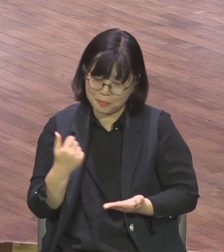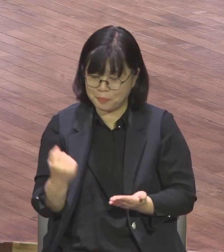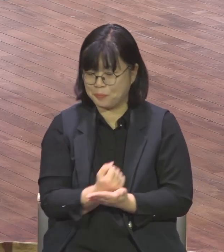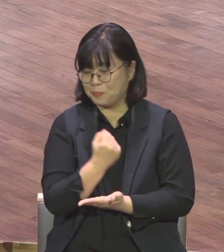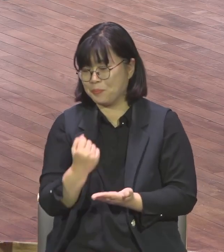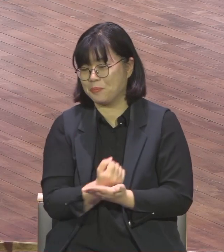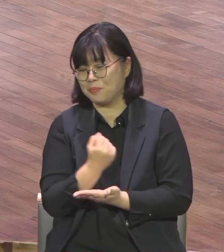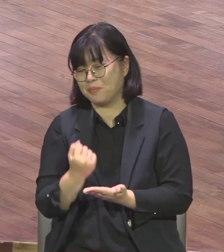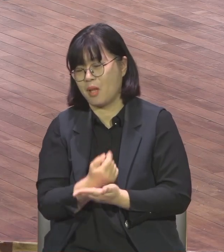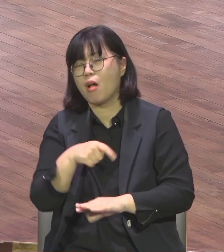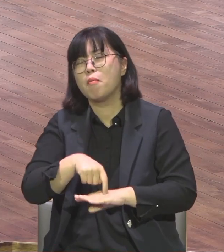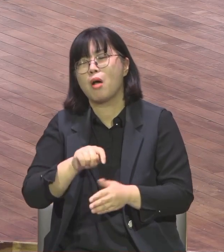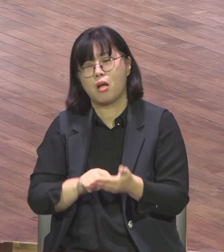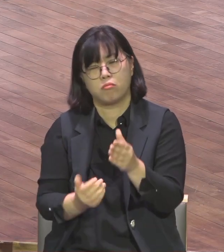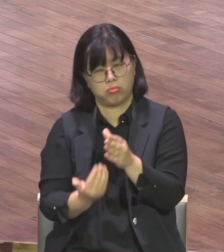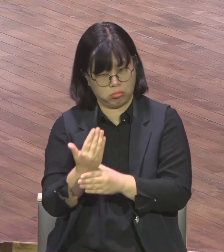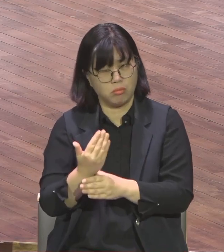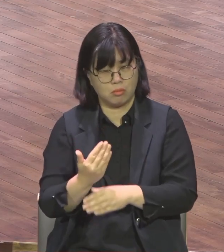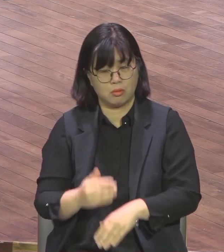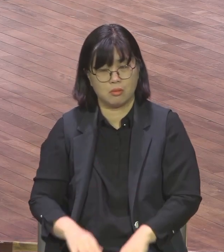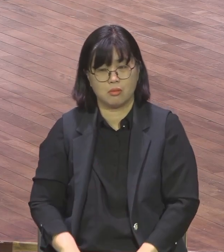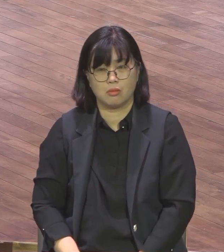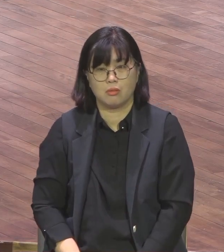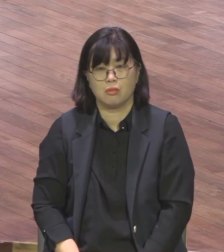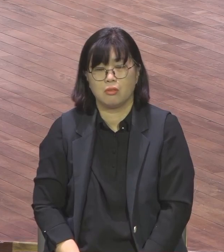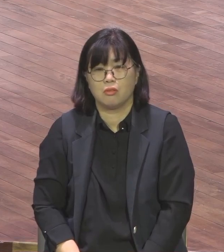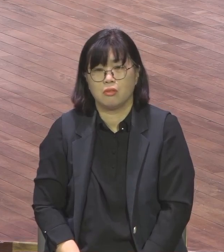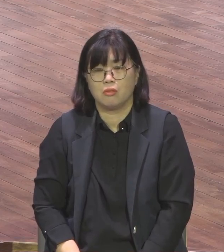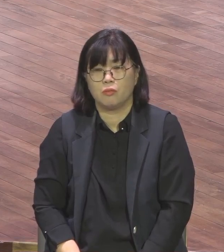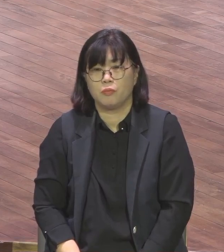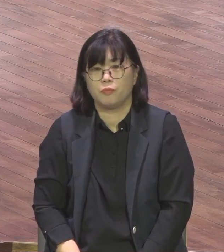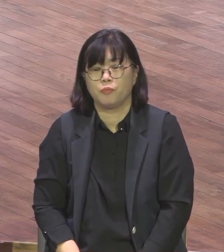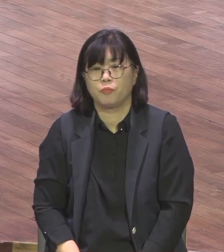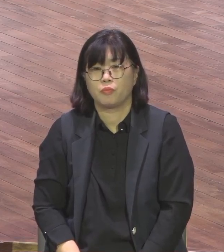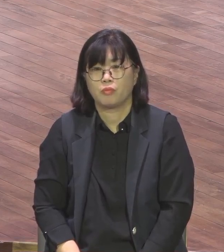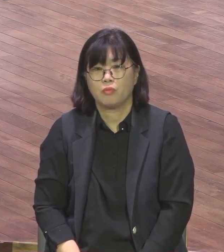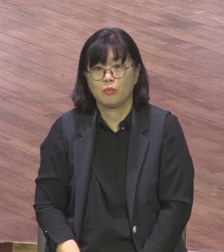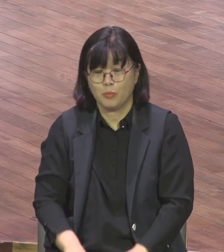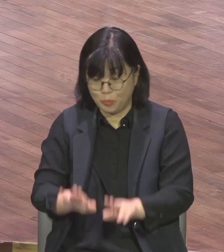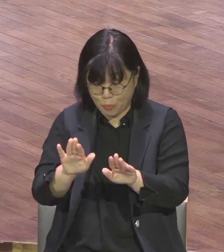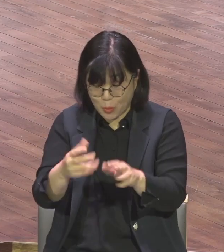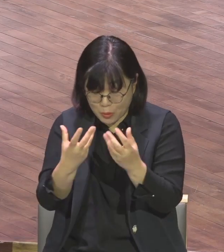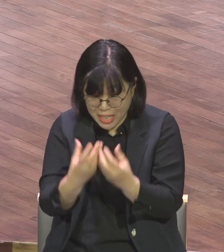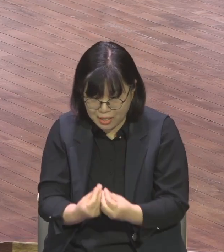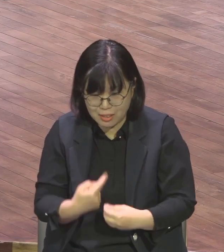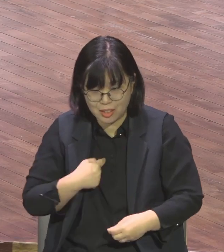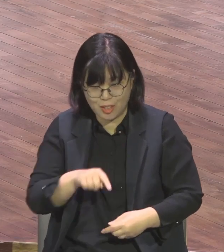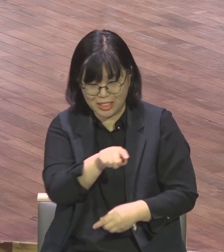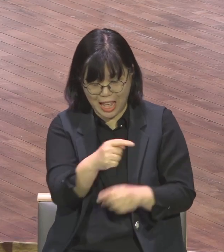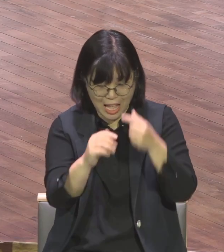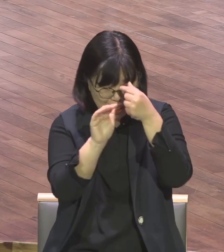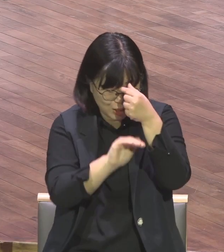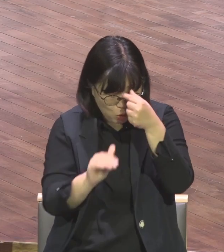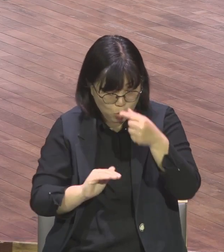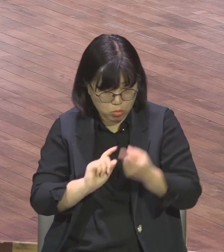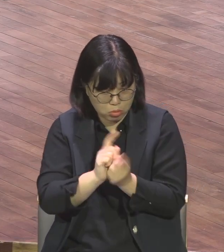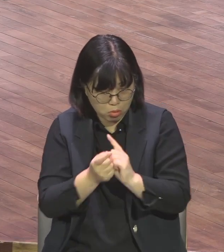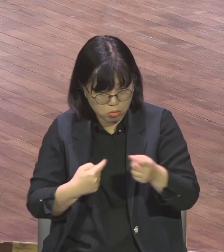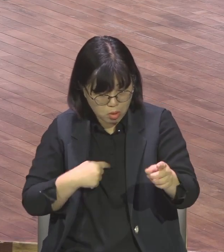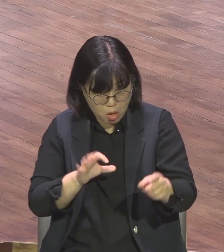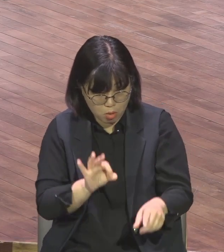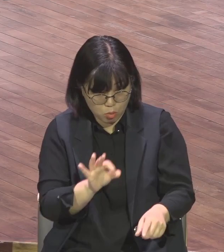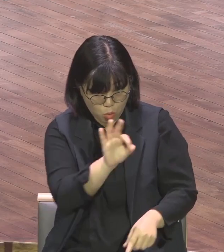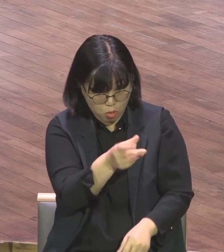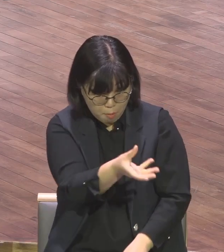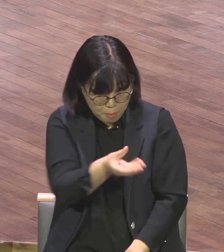어색해집니다. 막 설사 돈을 빌려줬다. 돈을 빌려준 순간부터 어색해집니다. 그래서 교회에서는요, 돈